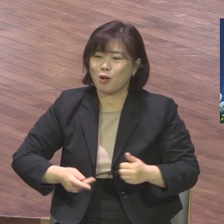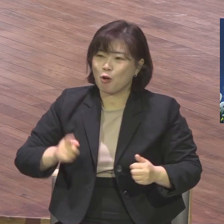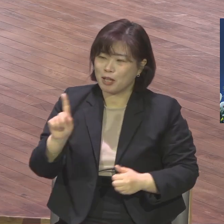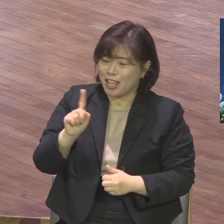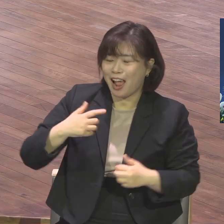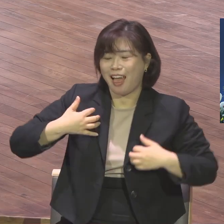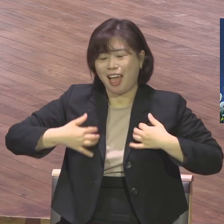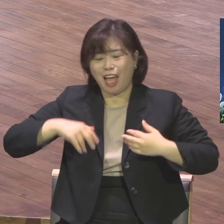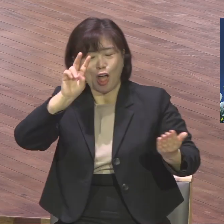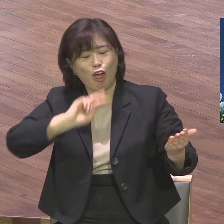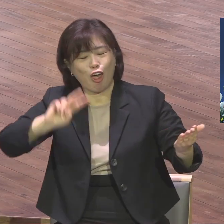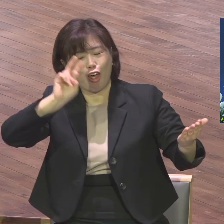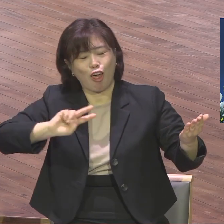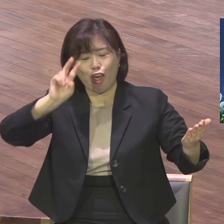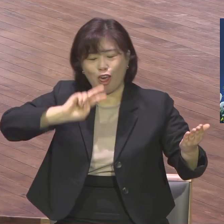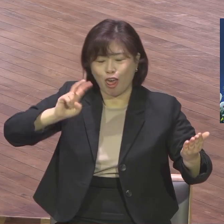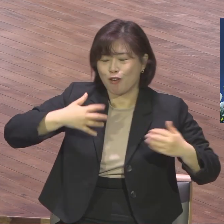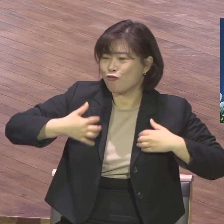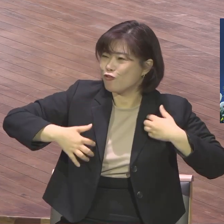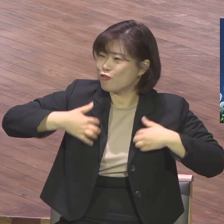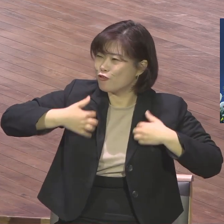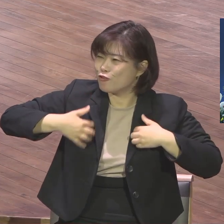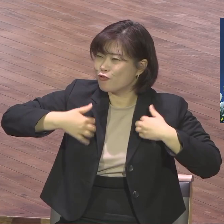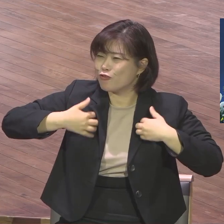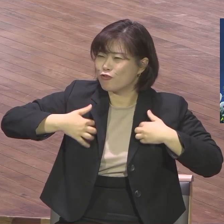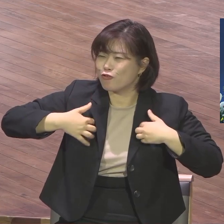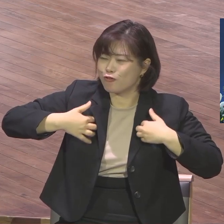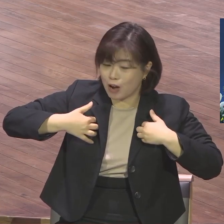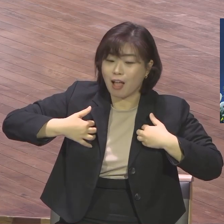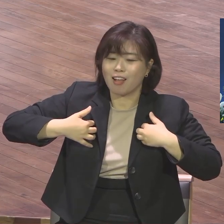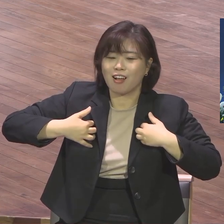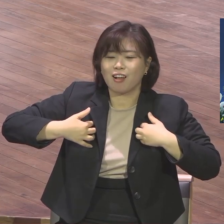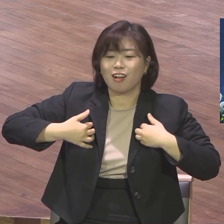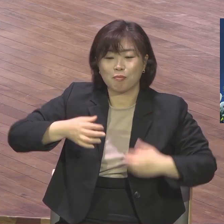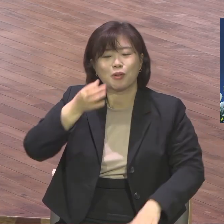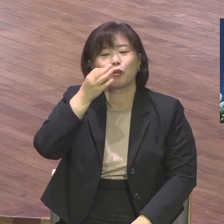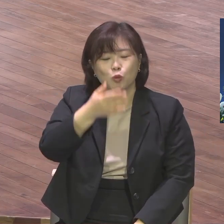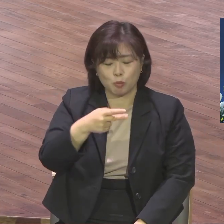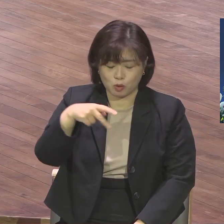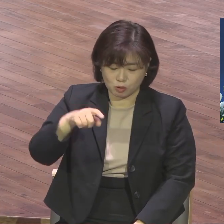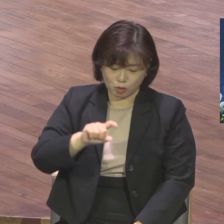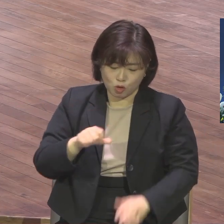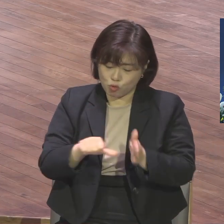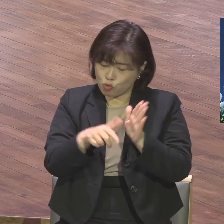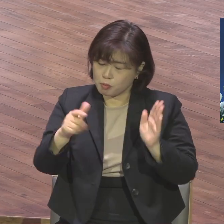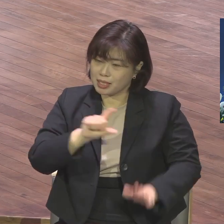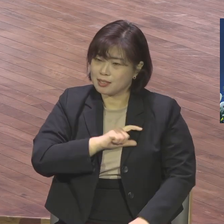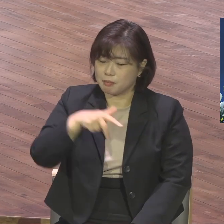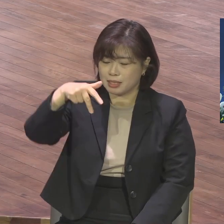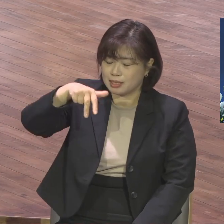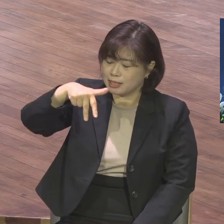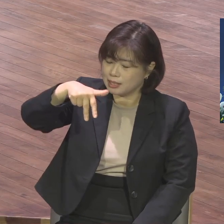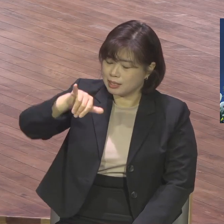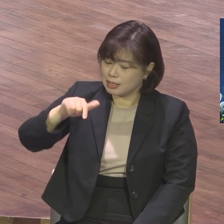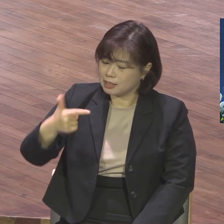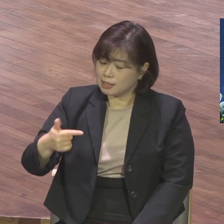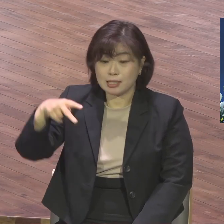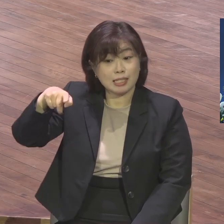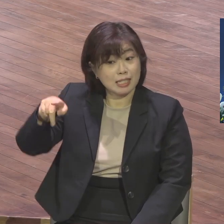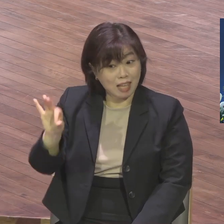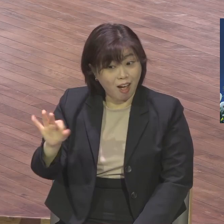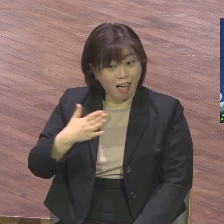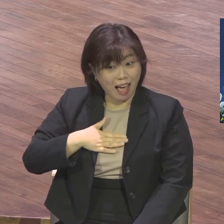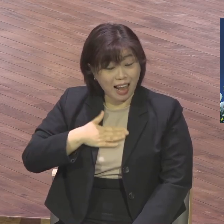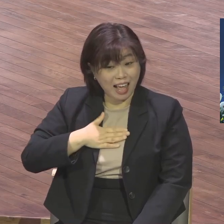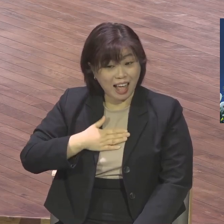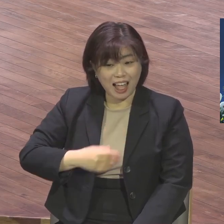예원교회 좋다고 막 진성 가수도 기독교인이니까 그렇게 많이 PR을 해줬다 그래. 내가